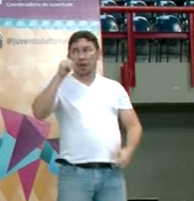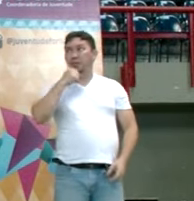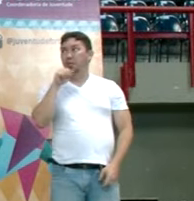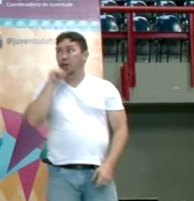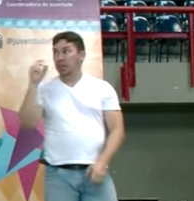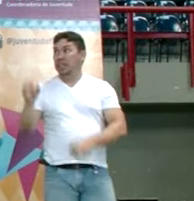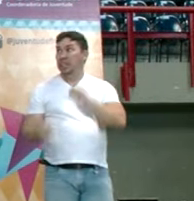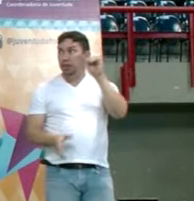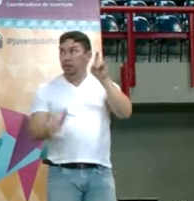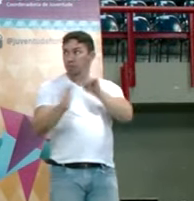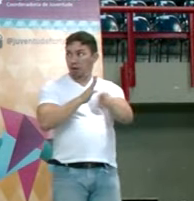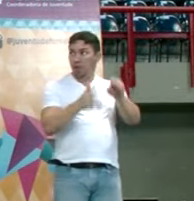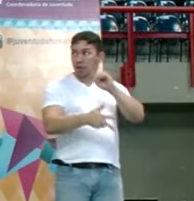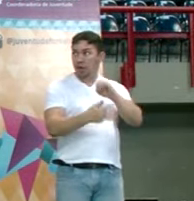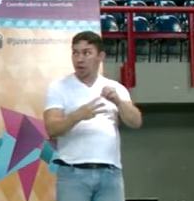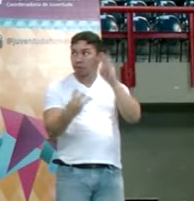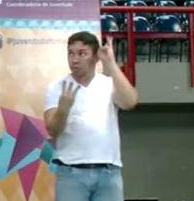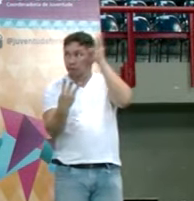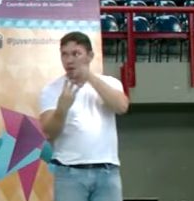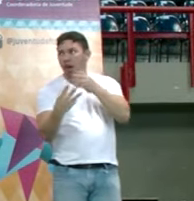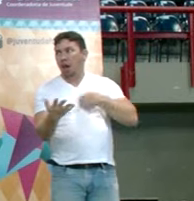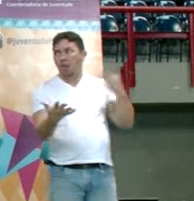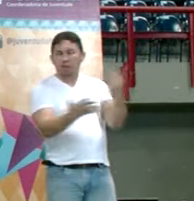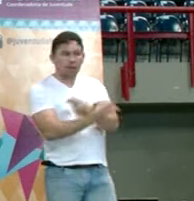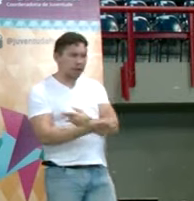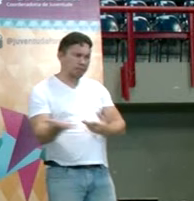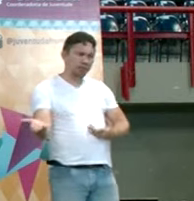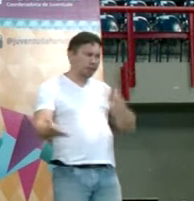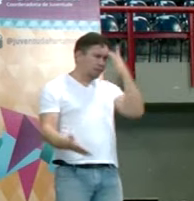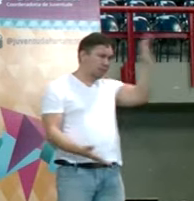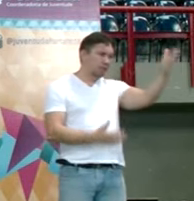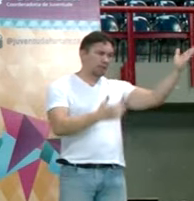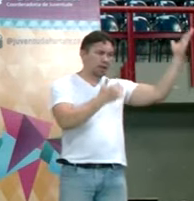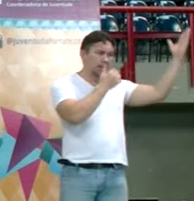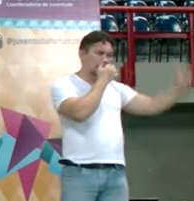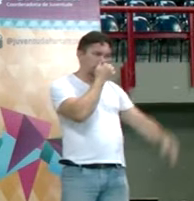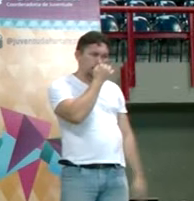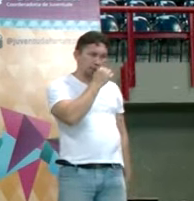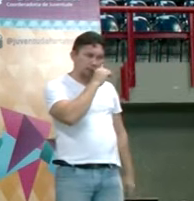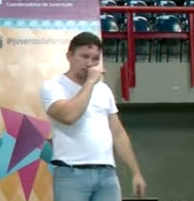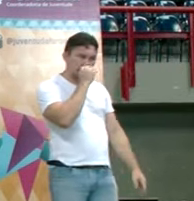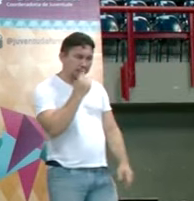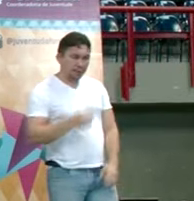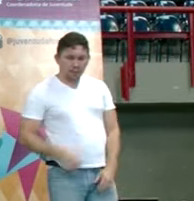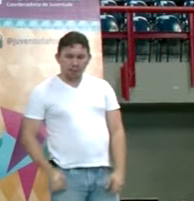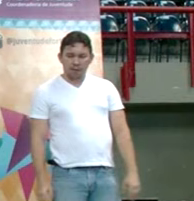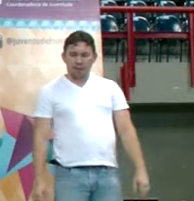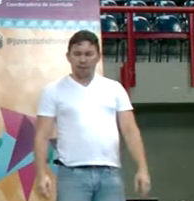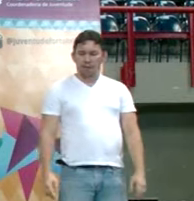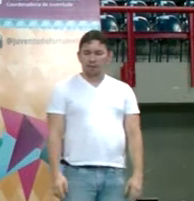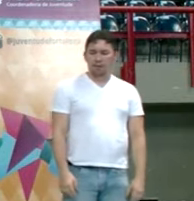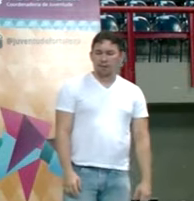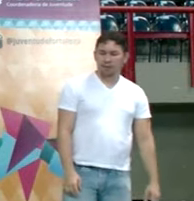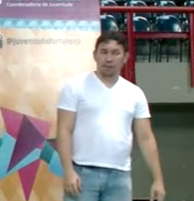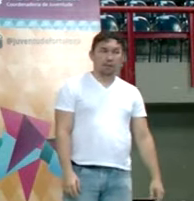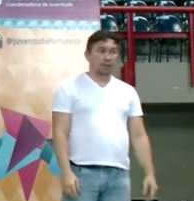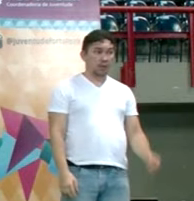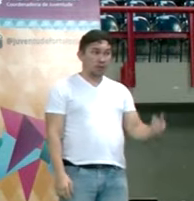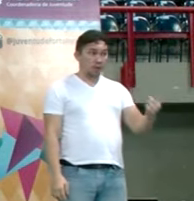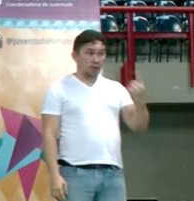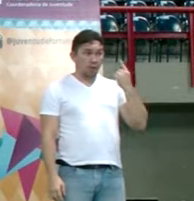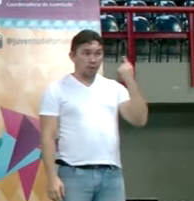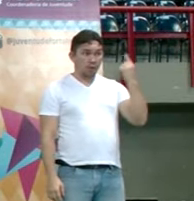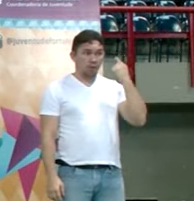pro meu pai que eu vou errar essa questão porque não dá para errar não gente é muito fácil Ah mas também uma dessa pessoal uma